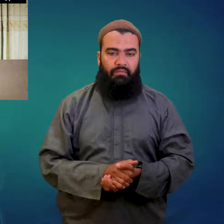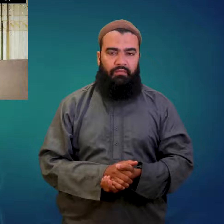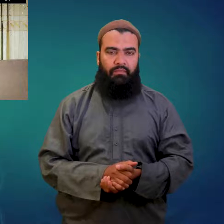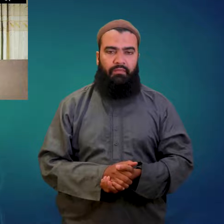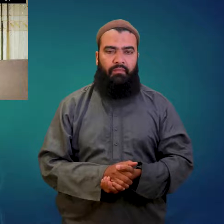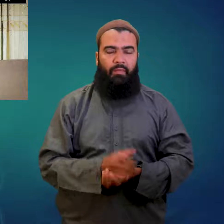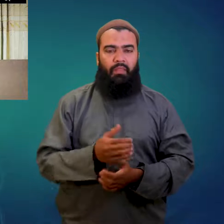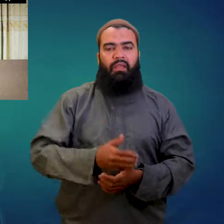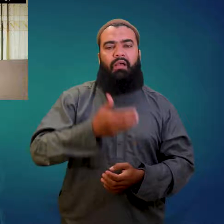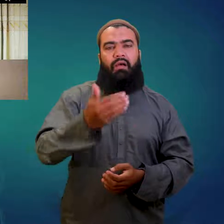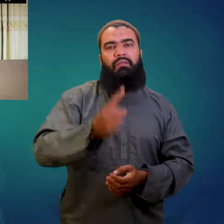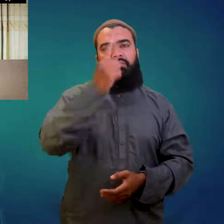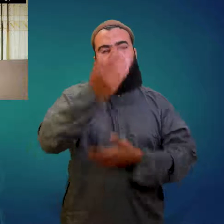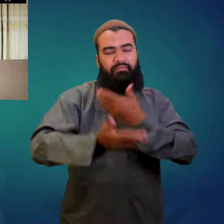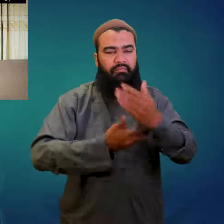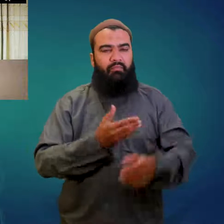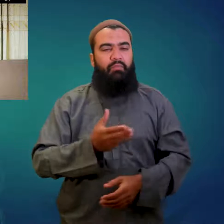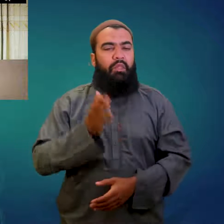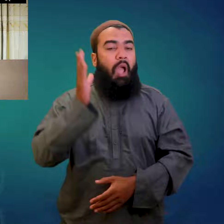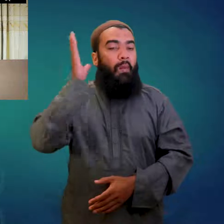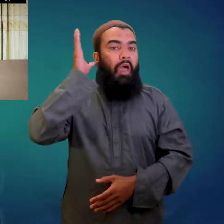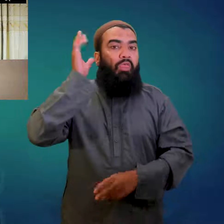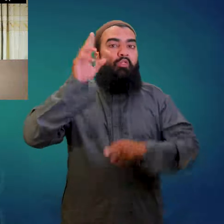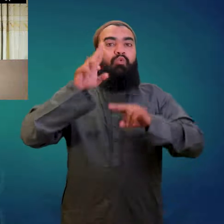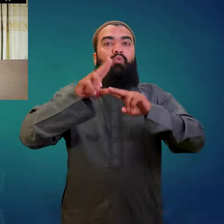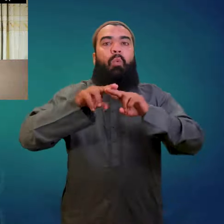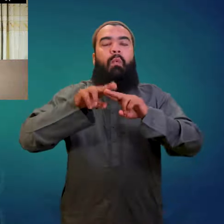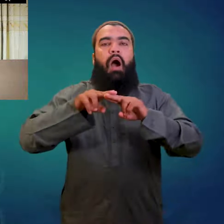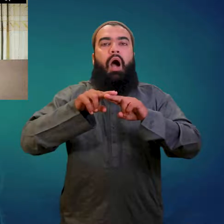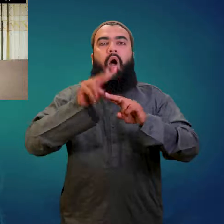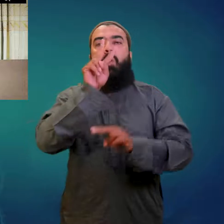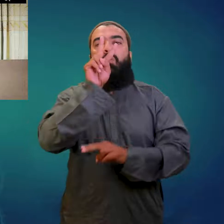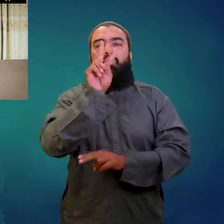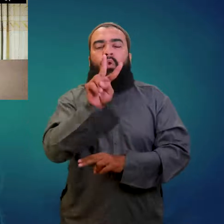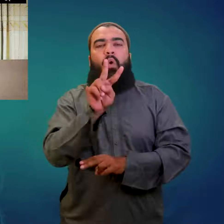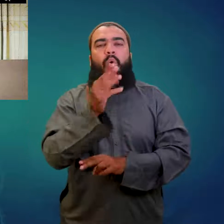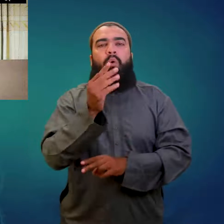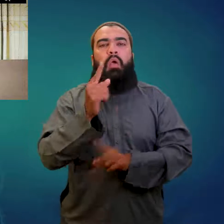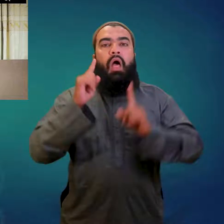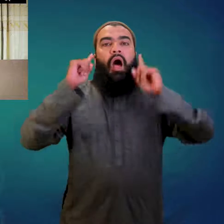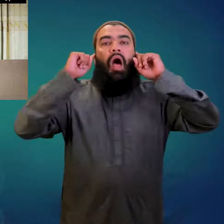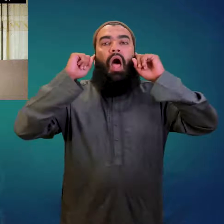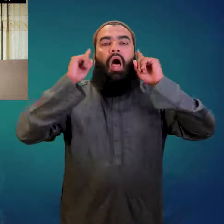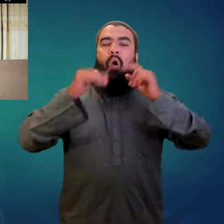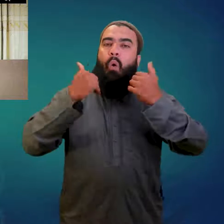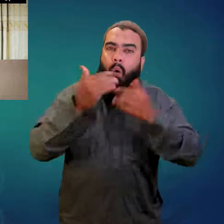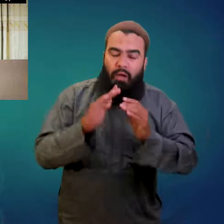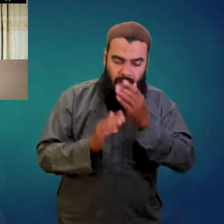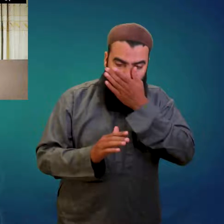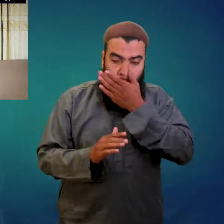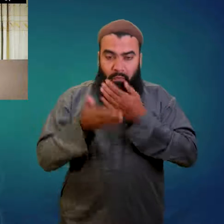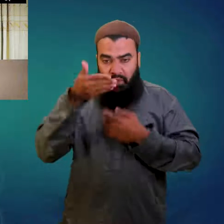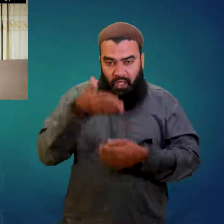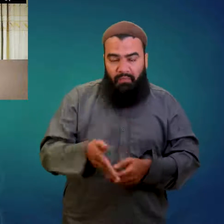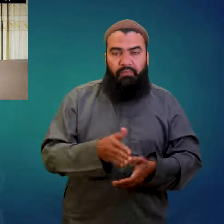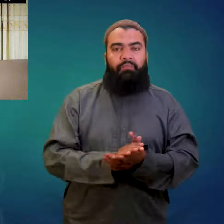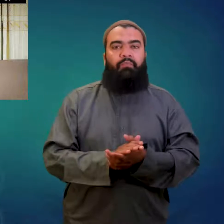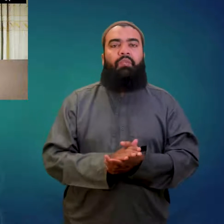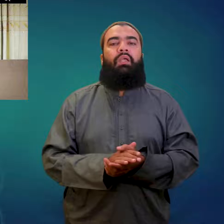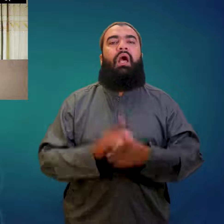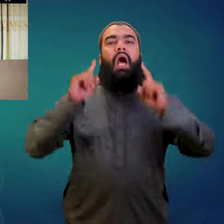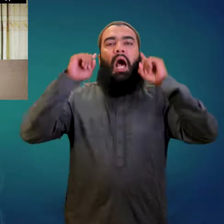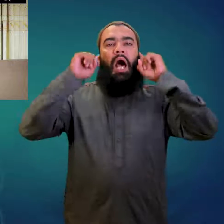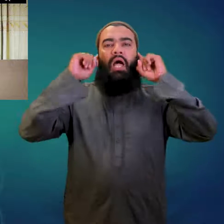من یوم الجمعہ، نماز جمعہ کی اہمیت اور فضیلت بیان کرتے ہوئے اہل ایمان کو مخاطب کیا